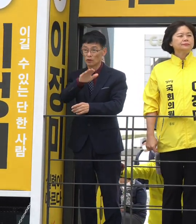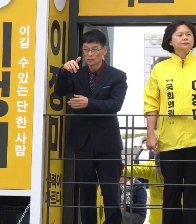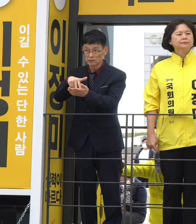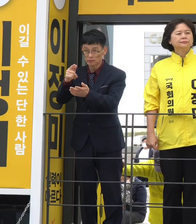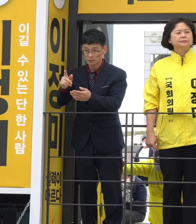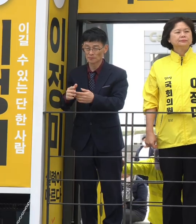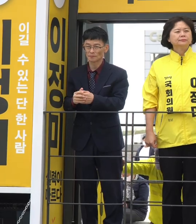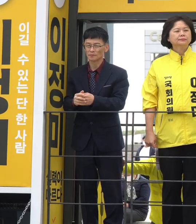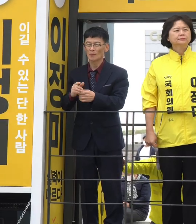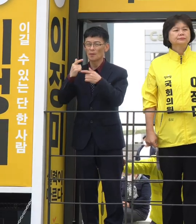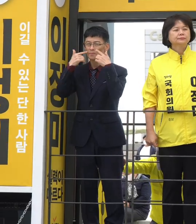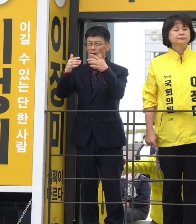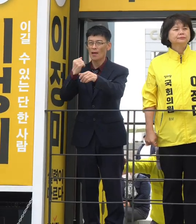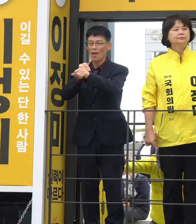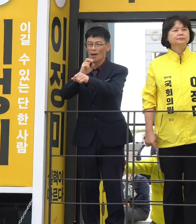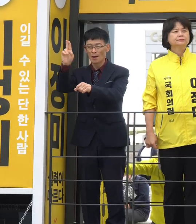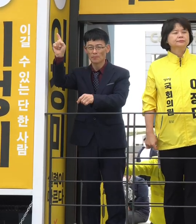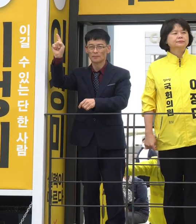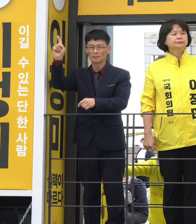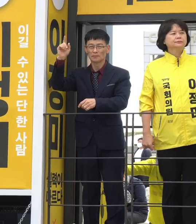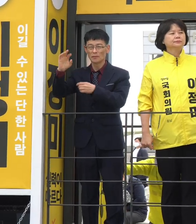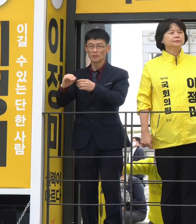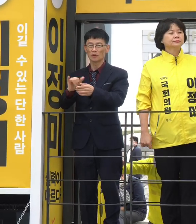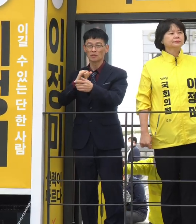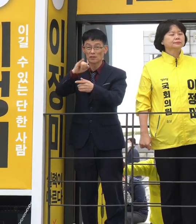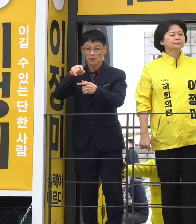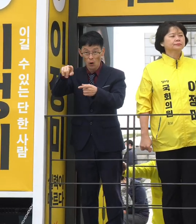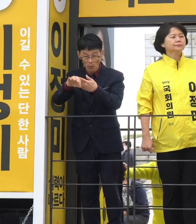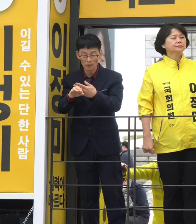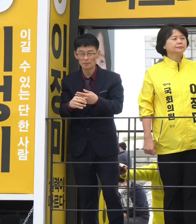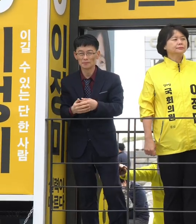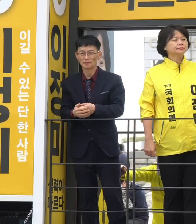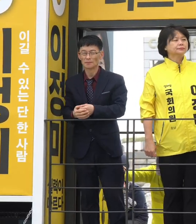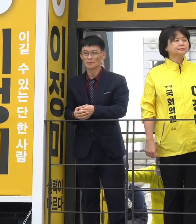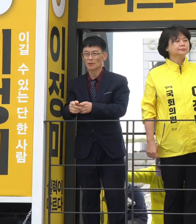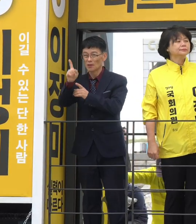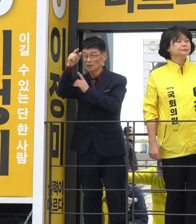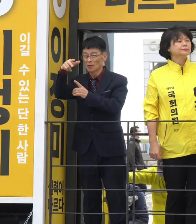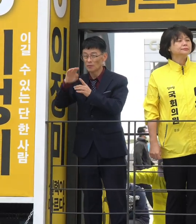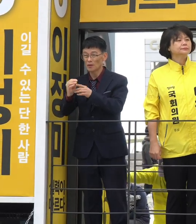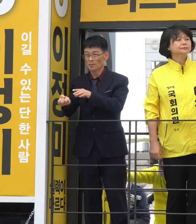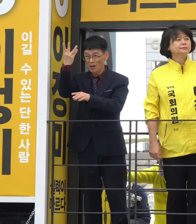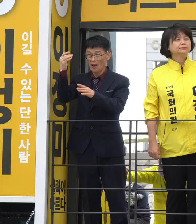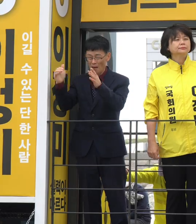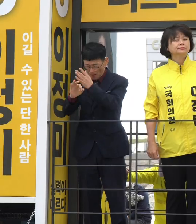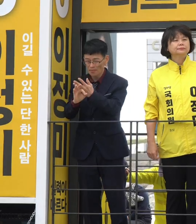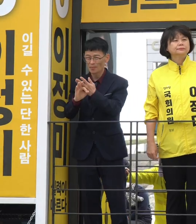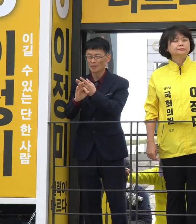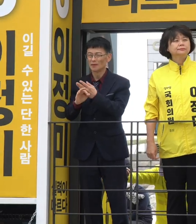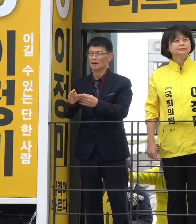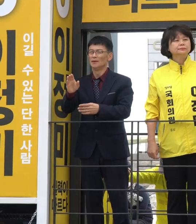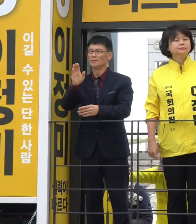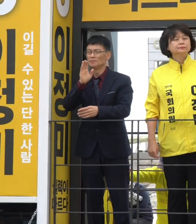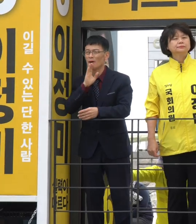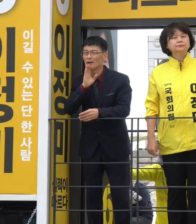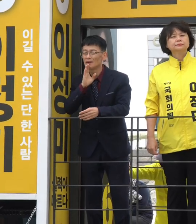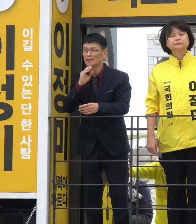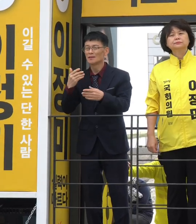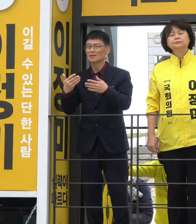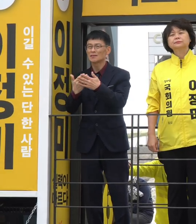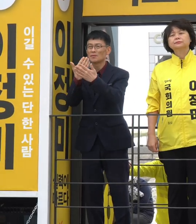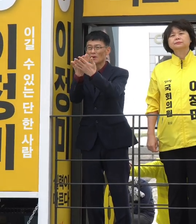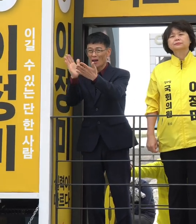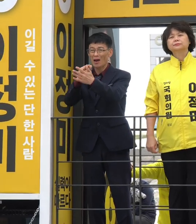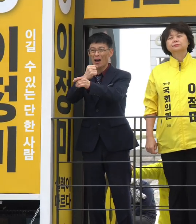우리는 분명히 해야 합니다. 이곳 연수울에서 이정미가 승리할 때만 진정한 진보